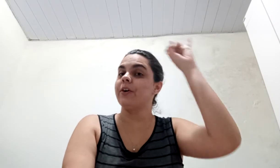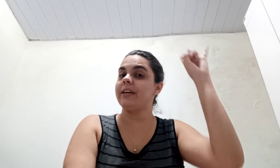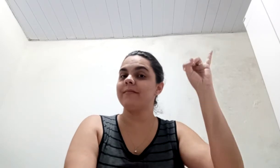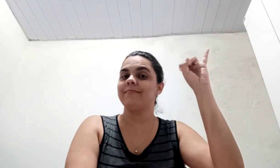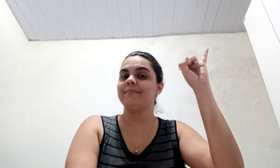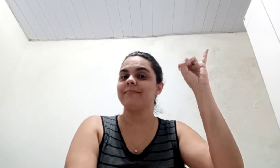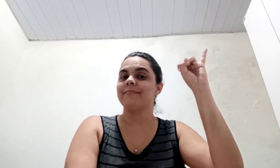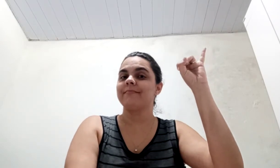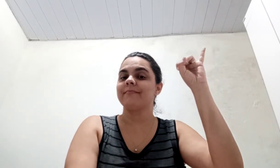Oi.